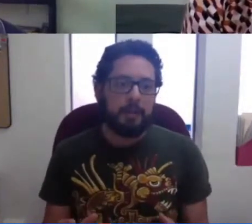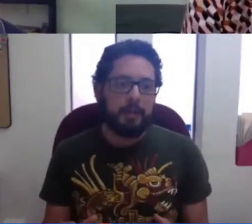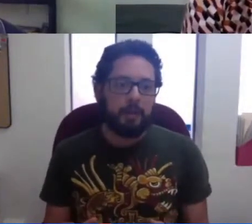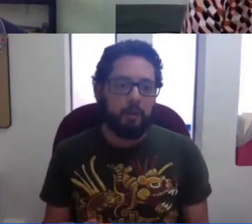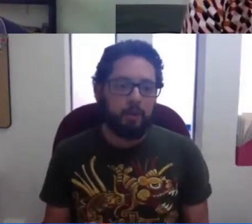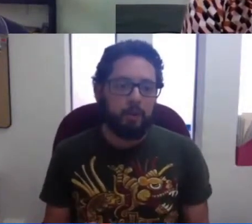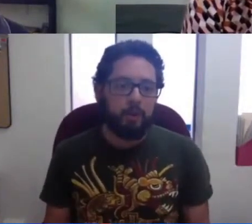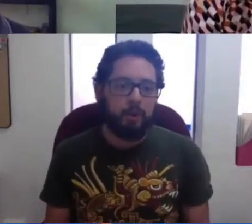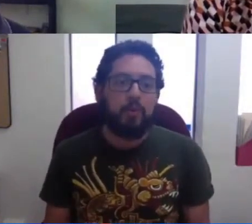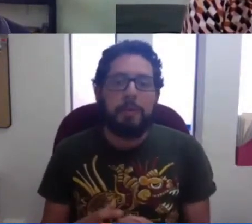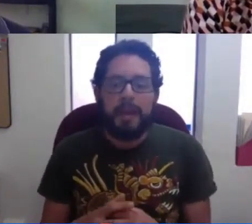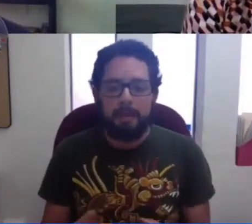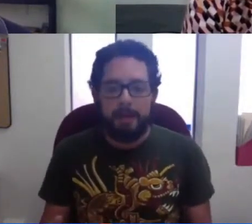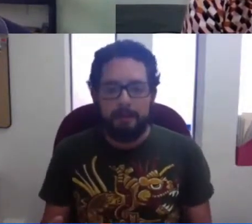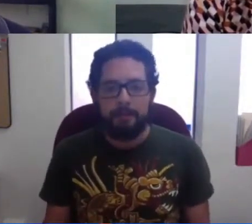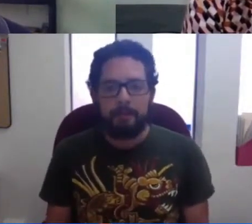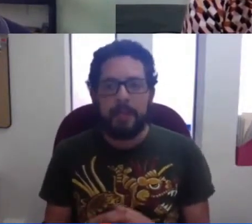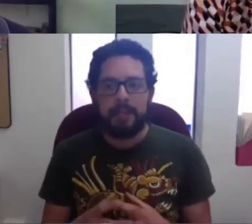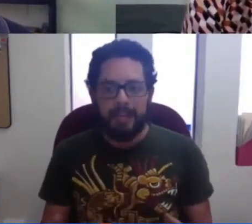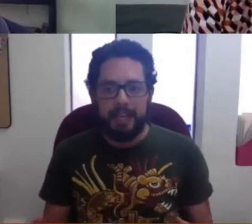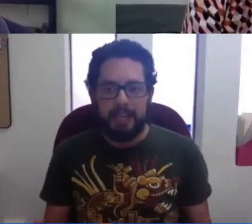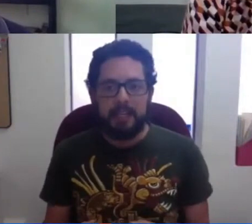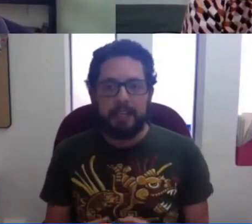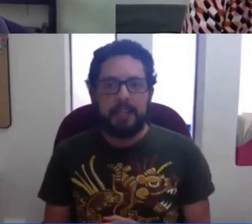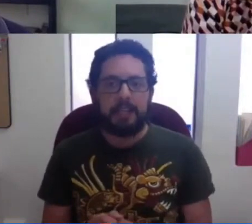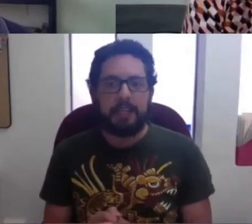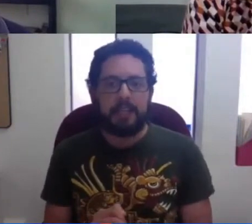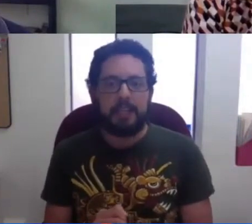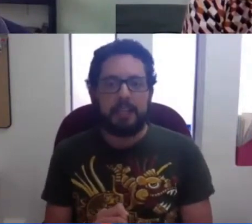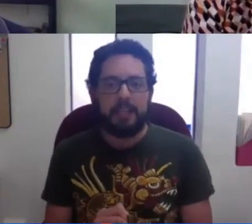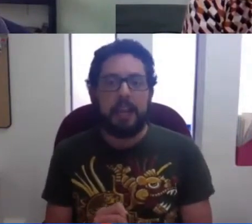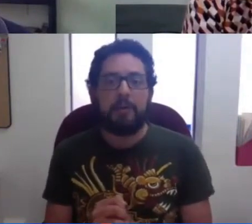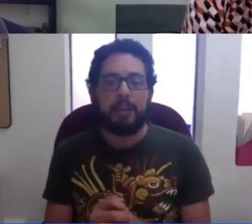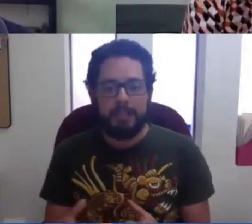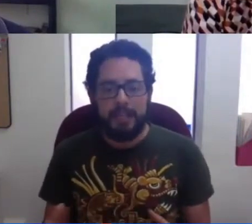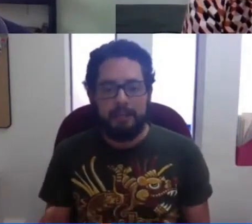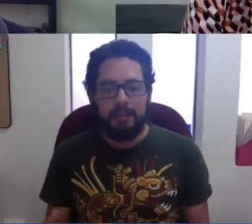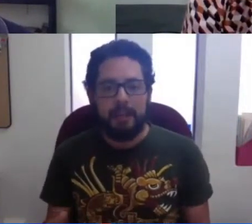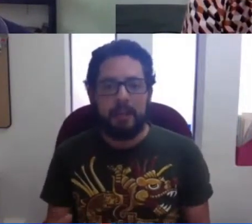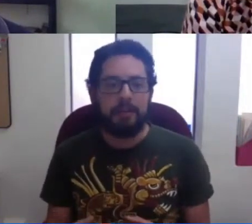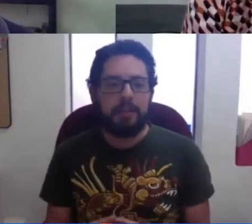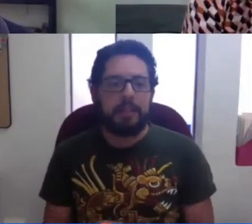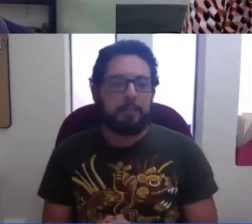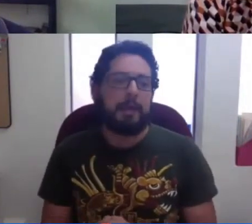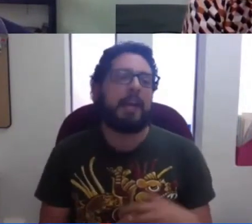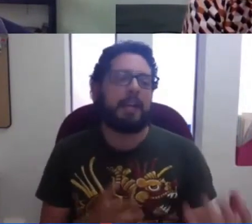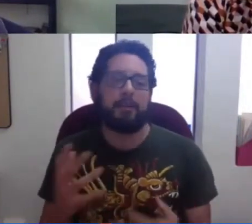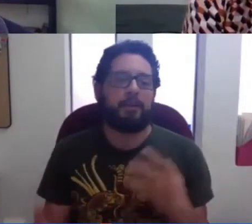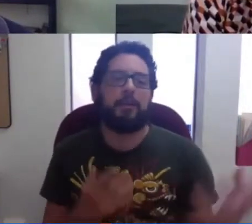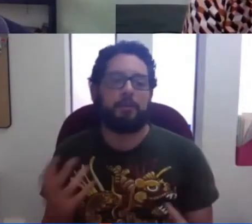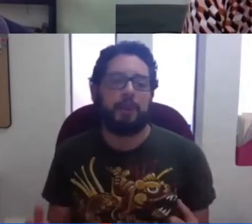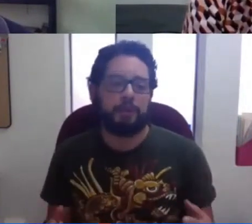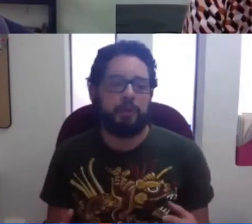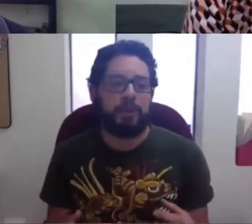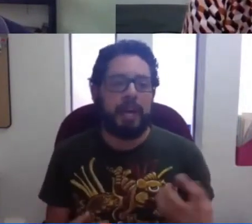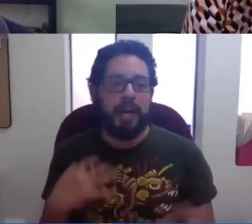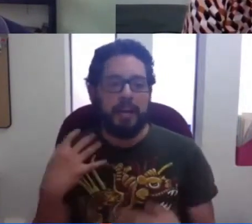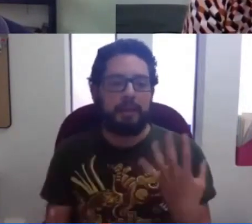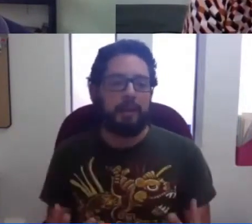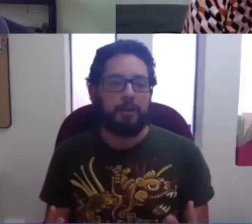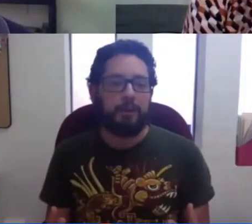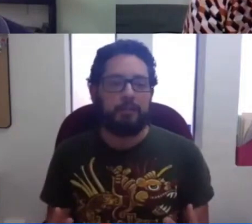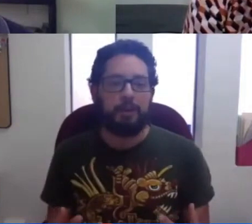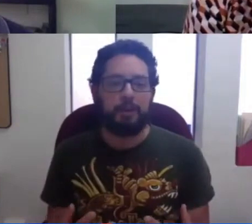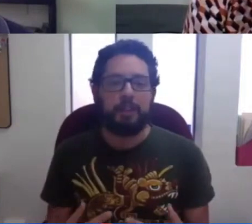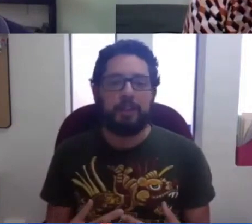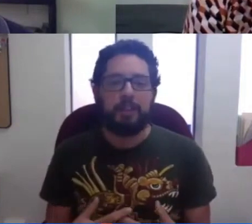después ver un breve taller de lengua de señas mexicano para que nosotros nos podamos comunicar y